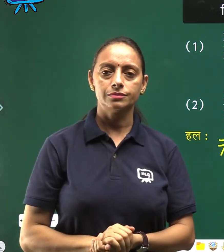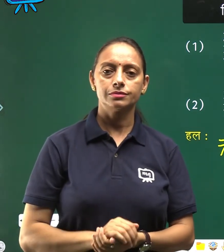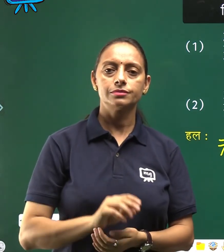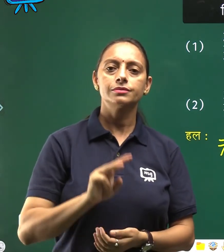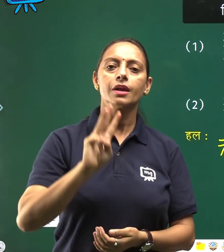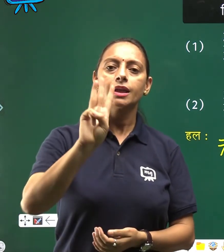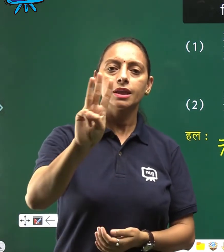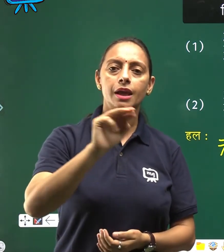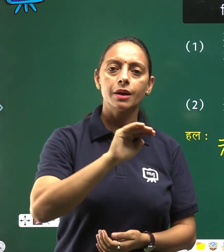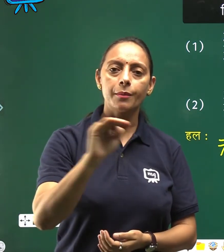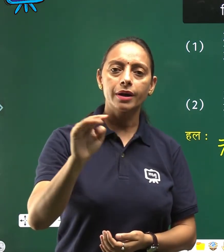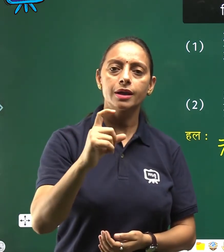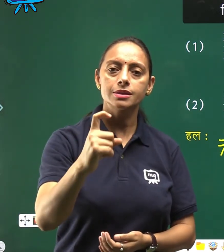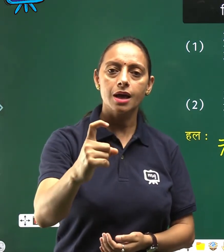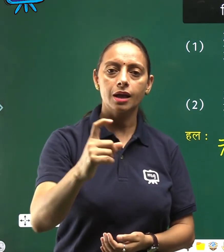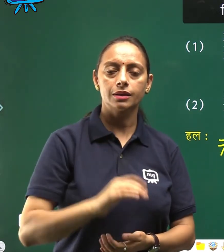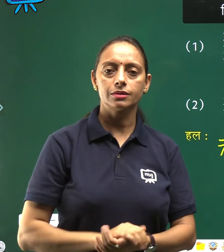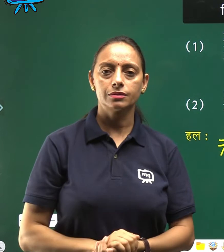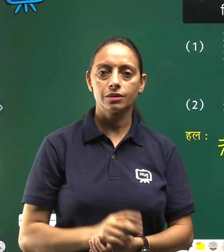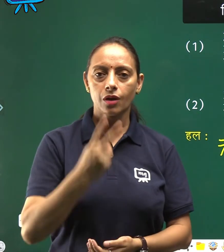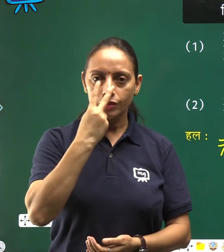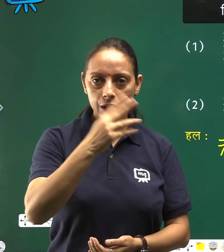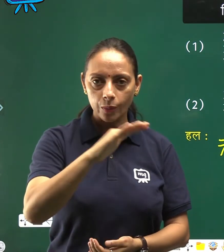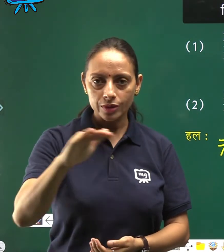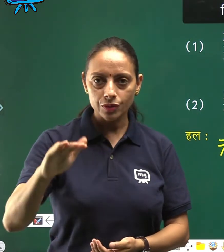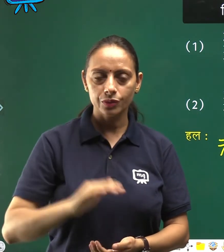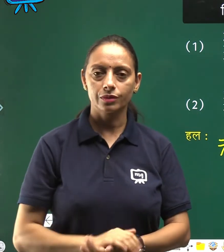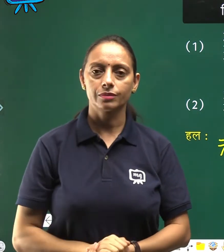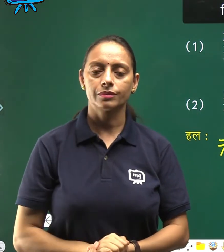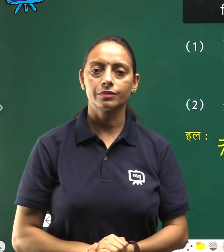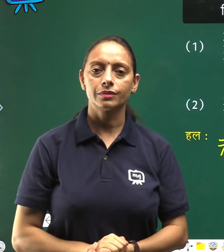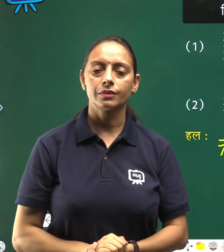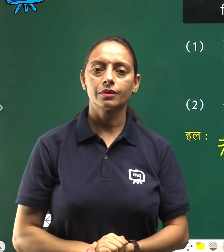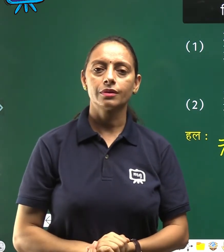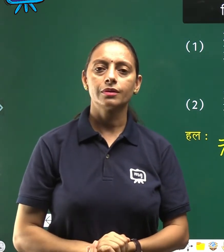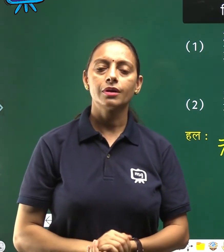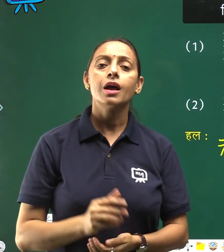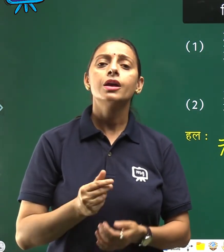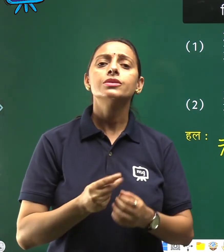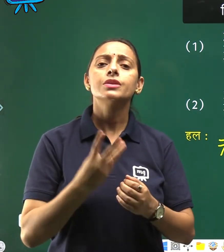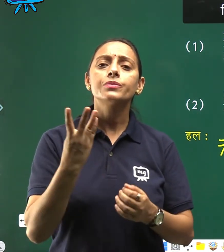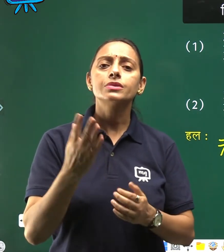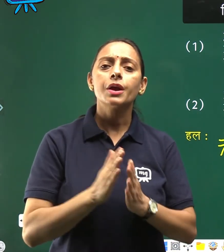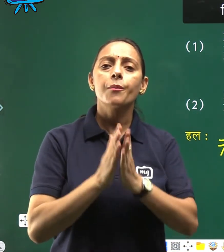तीन बटा सात। देखो बच्चों, सबसे बड़ी संख्या कौन सी है,